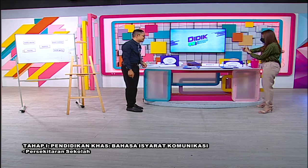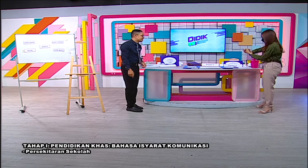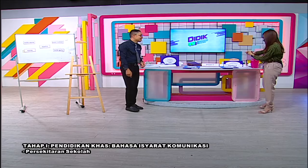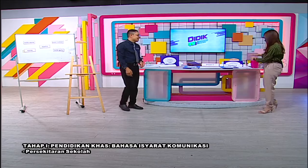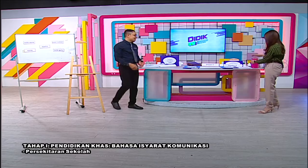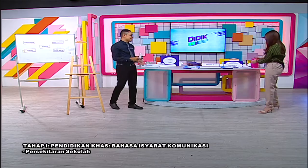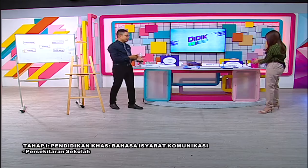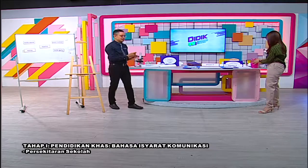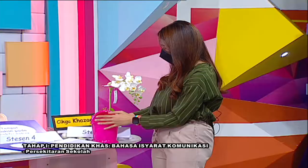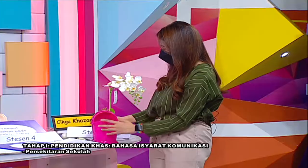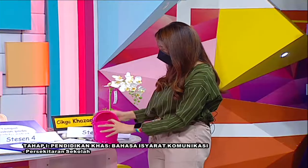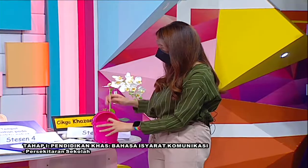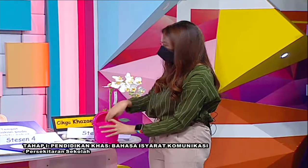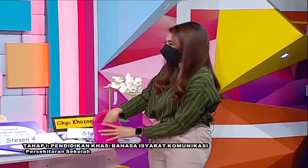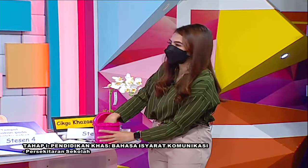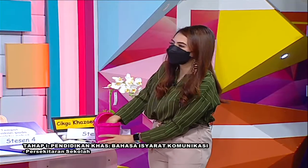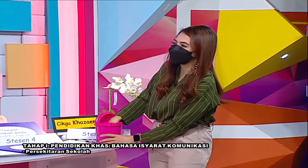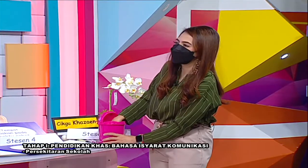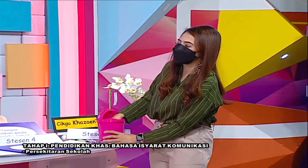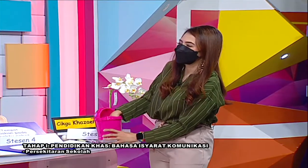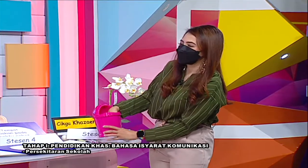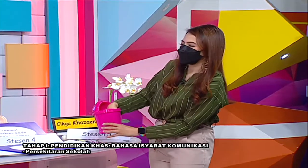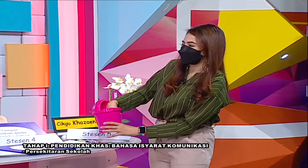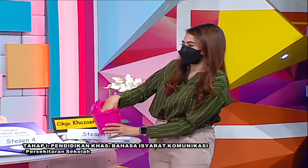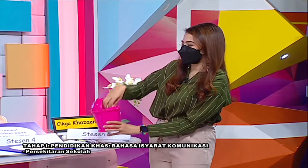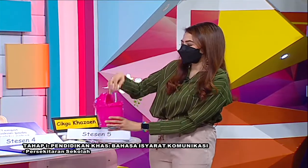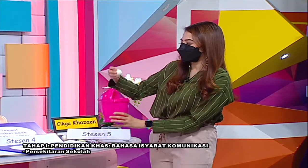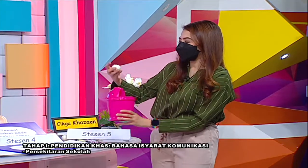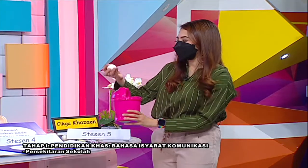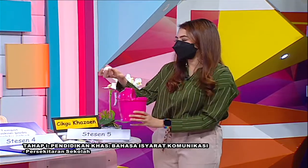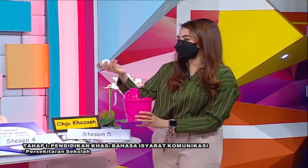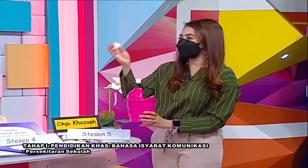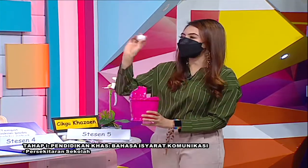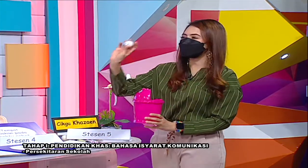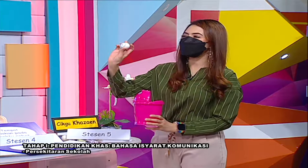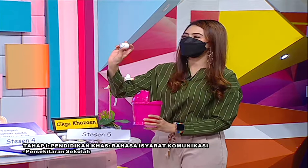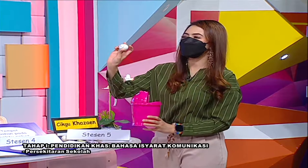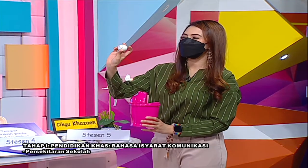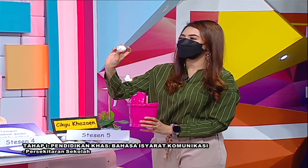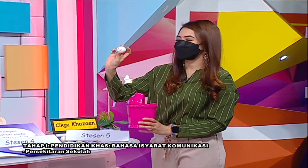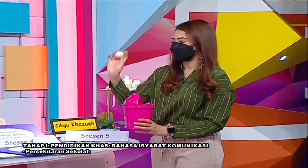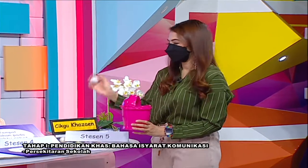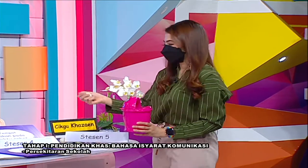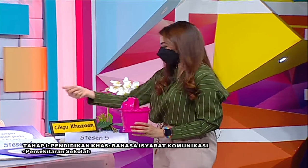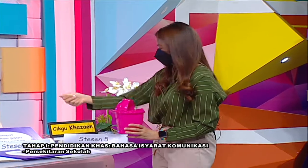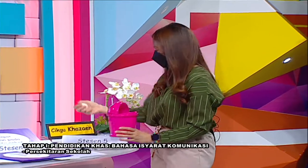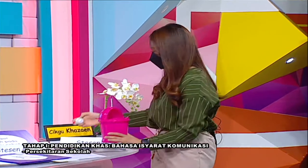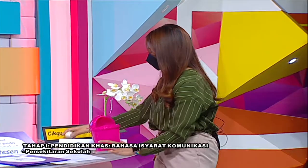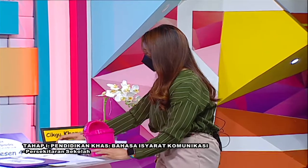Seterusnya cikgu. Seterusnya. Saya sambung, sambung lagi. Saya ambil nombor 1. Nombor 1. Okey, kita